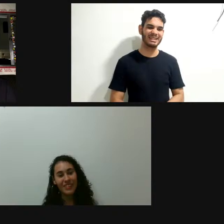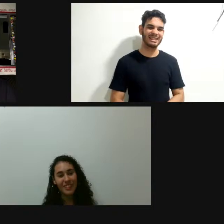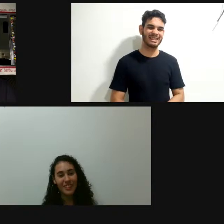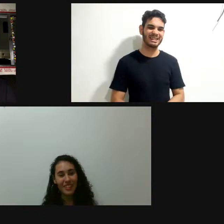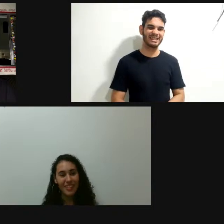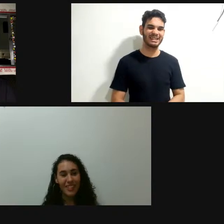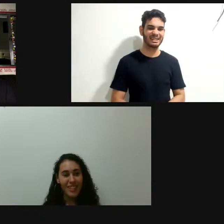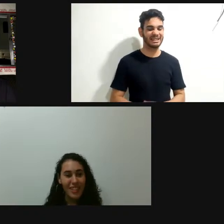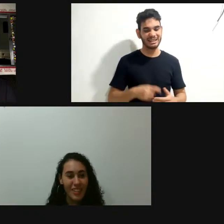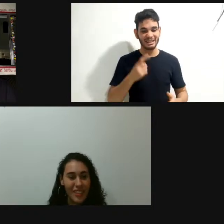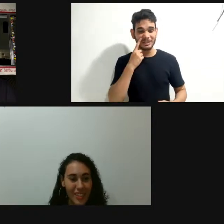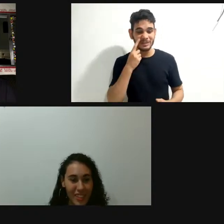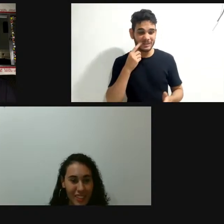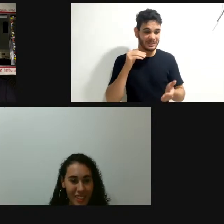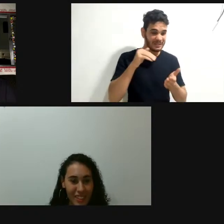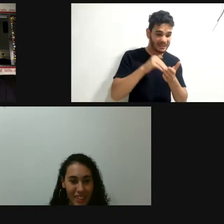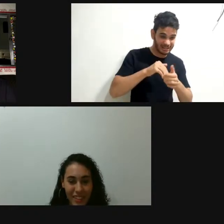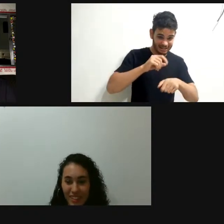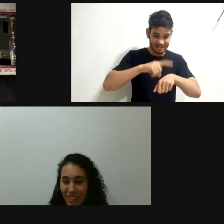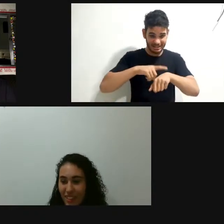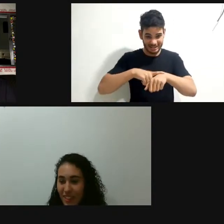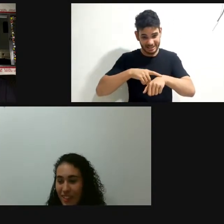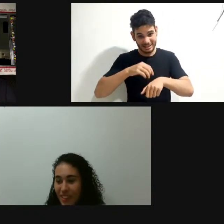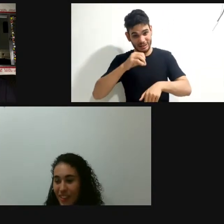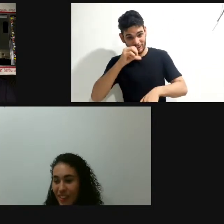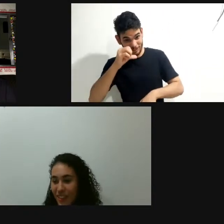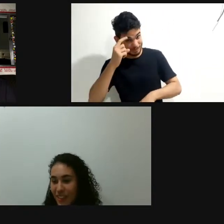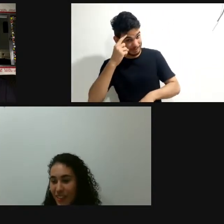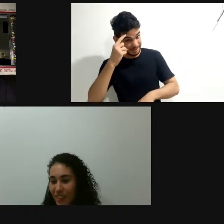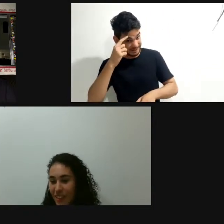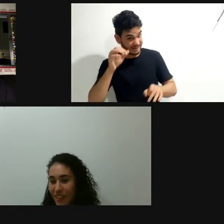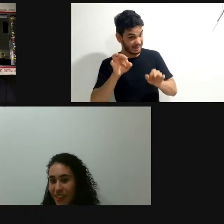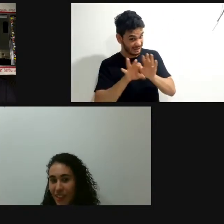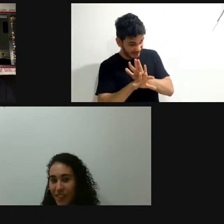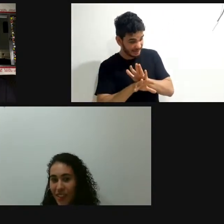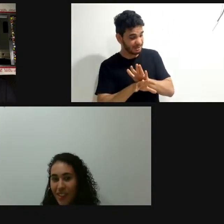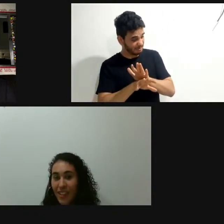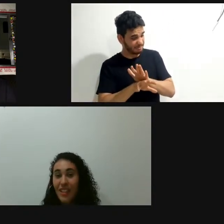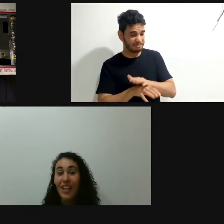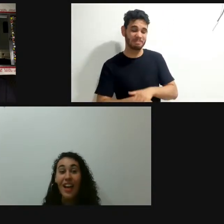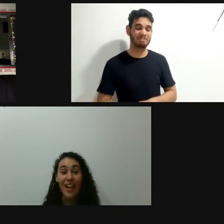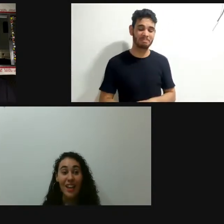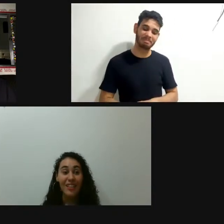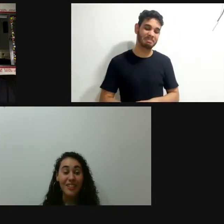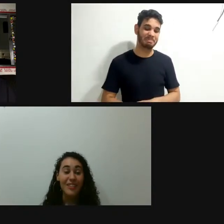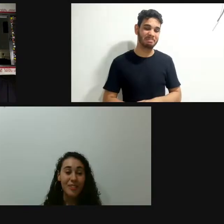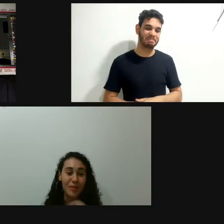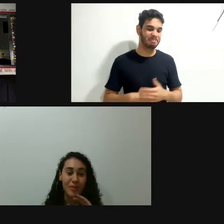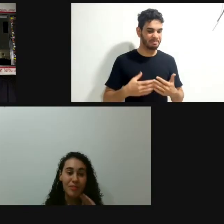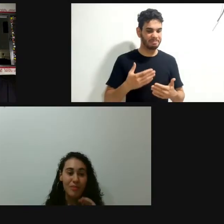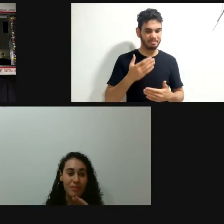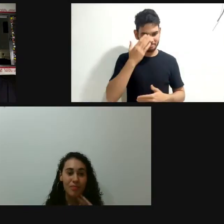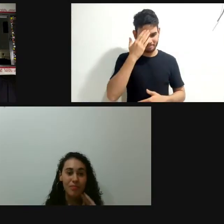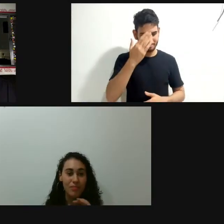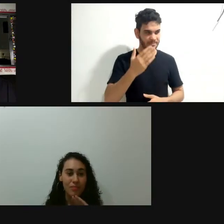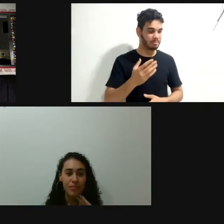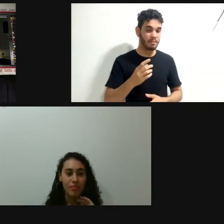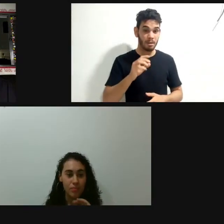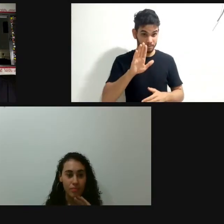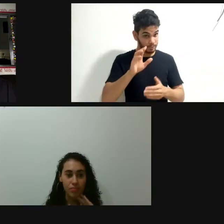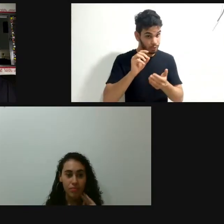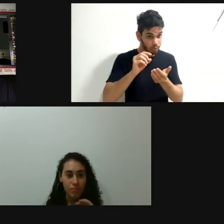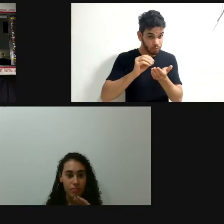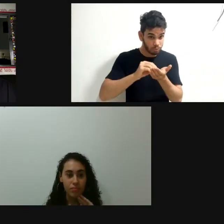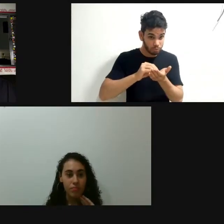Quando chegasse umas 9, a gente. Sei que o pessoal tem horário aí também. Se puder, 1 minuto, pelo menos 1 minuto de cada,